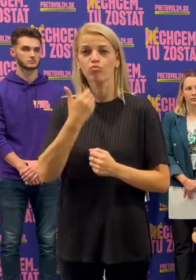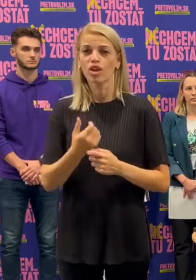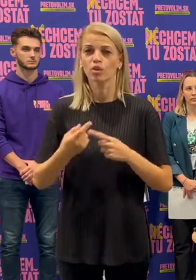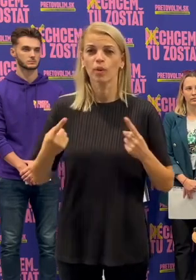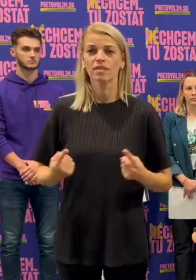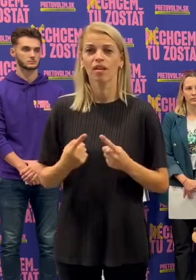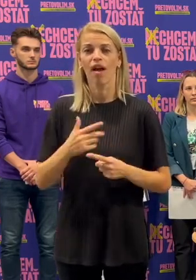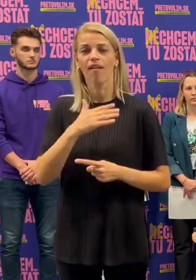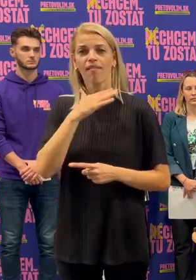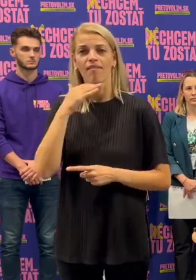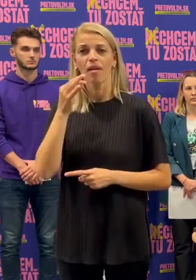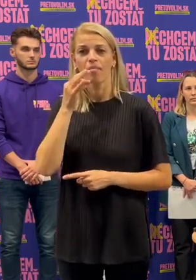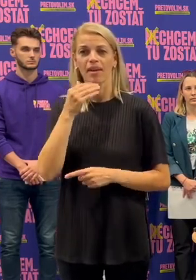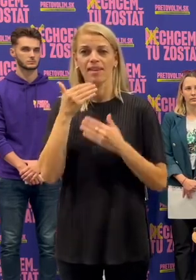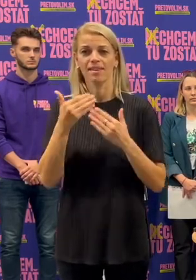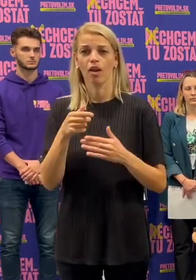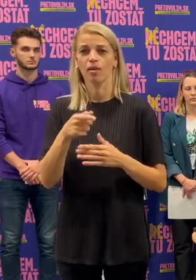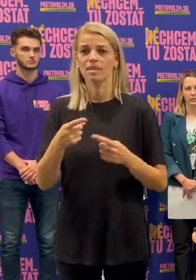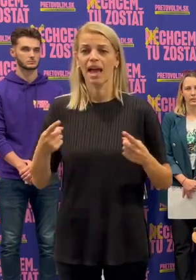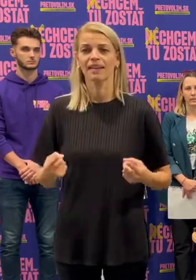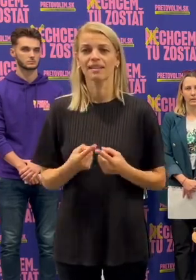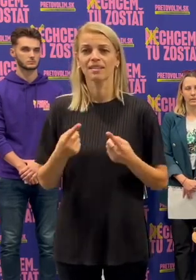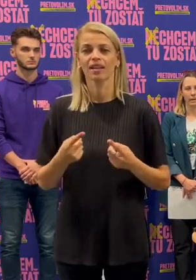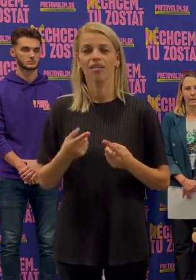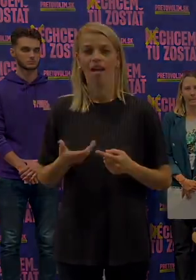občiansku angažovanosť a ešte raz veľmi pekne ďakujem za tieto iniciatívy a vám všetkým krásny deň.